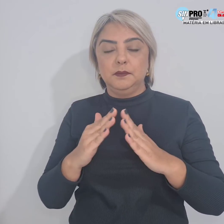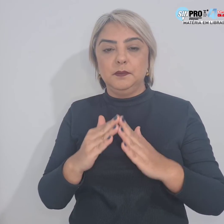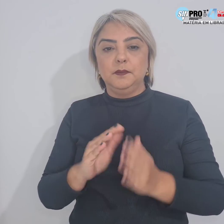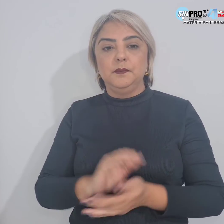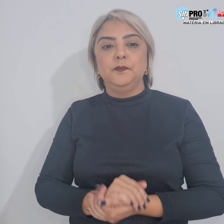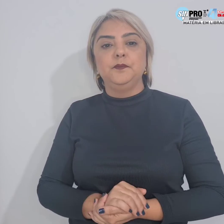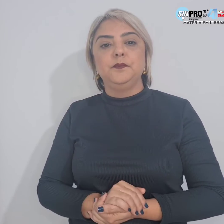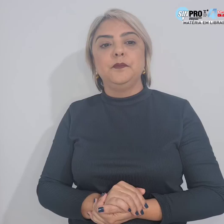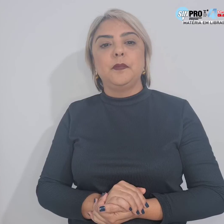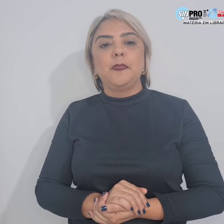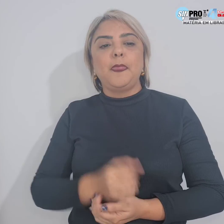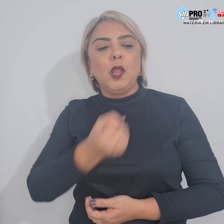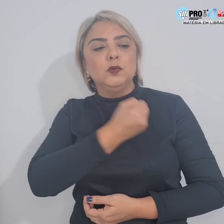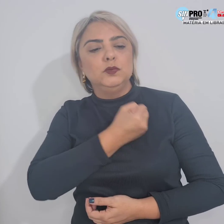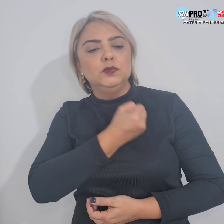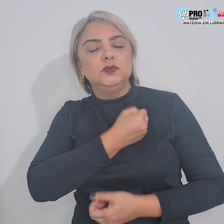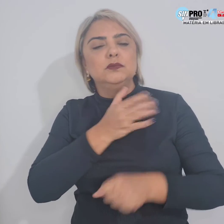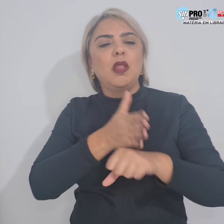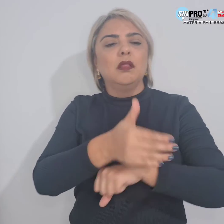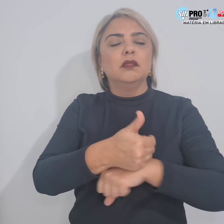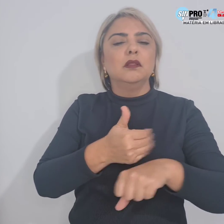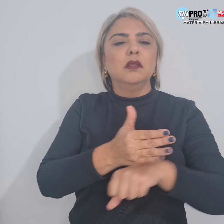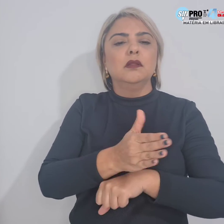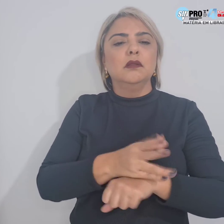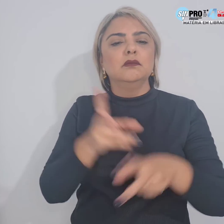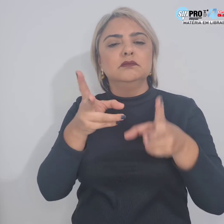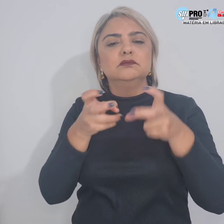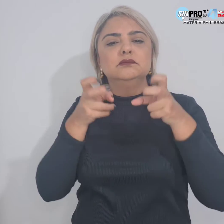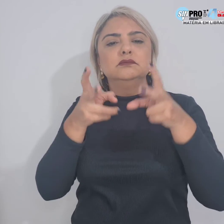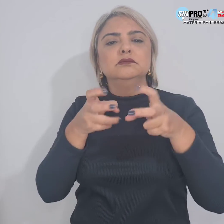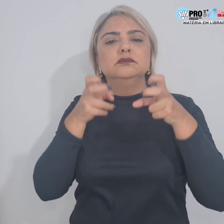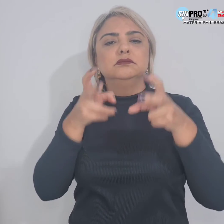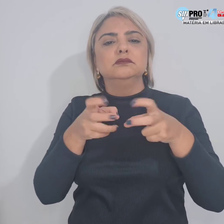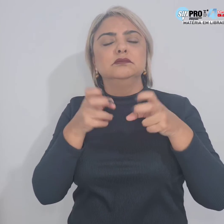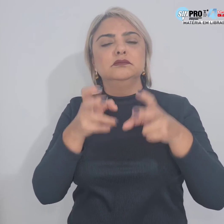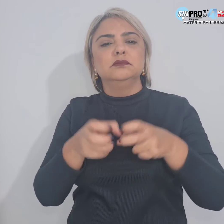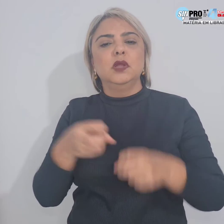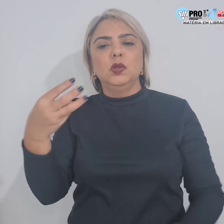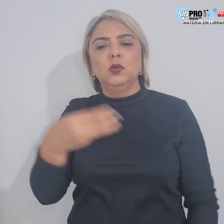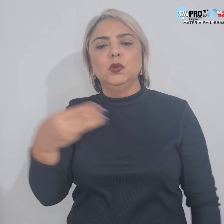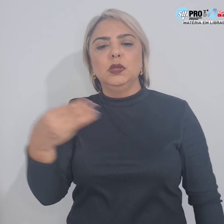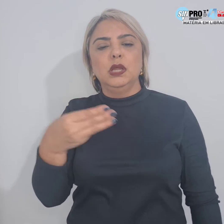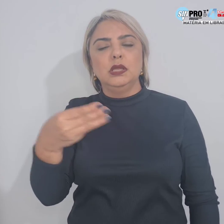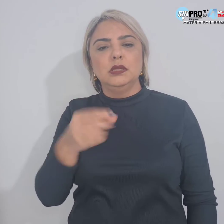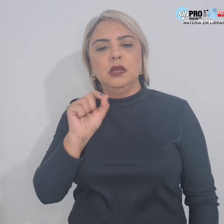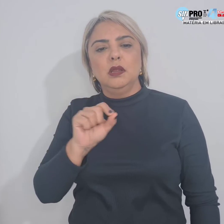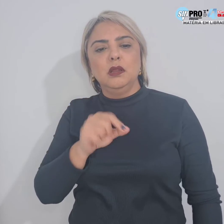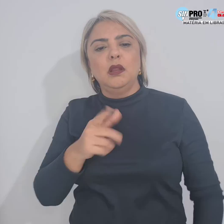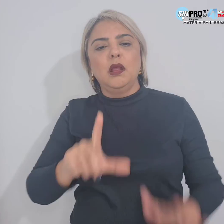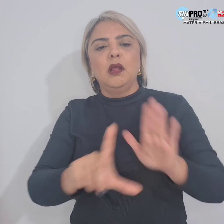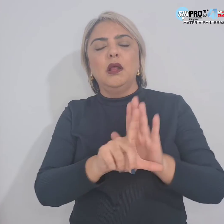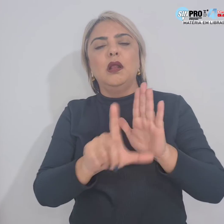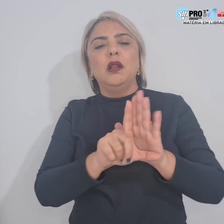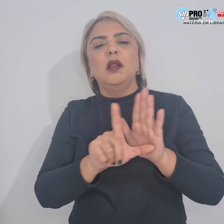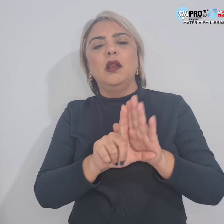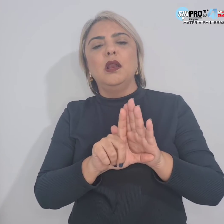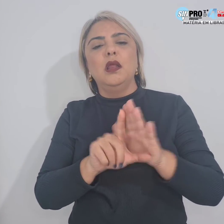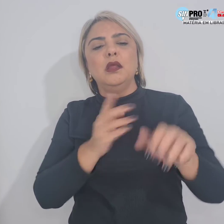domésticas. Os dados foram acessados pelo Observatório do Terceiro Setor por meio da Lei de Acesso à